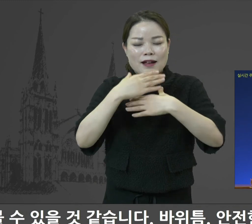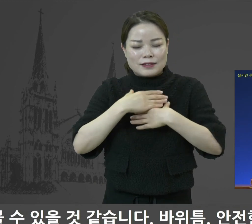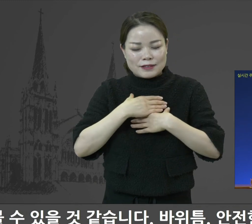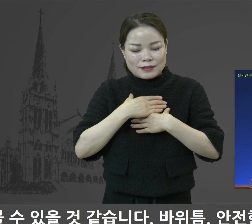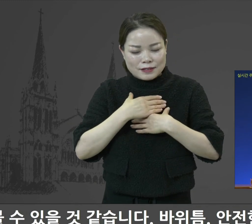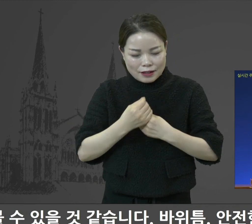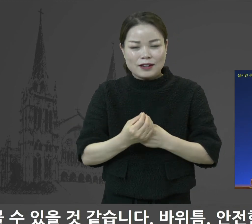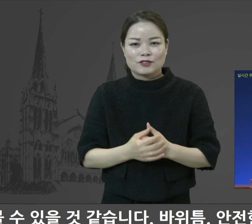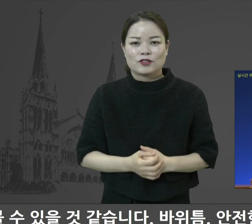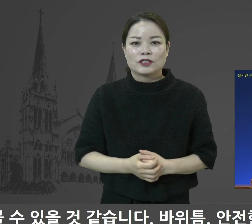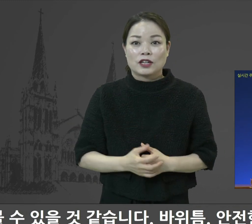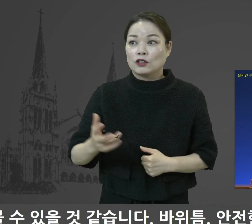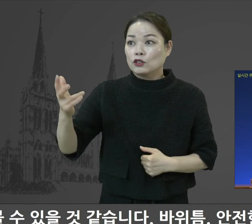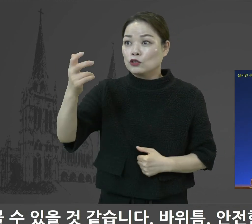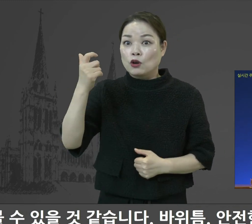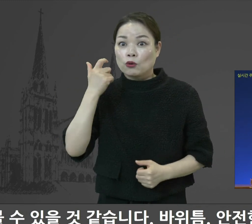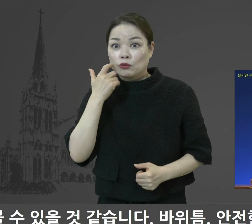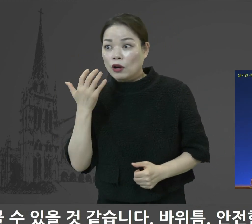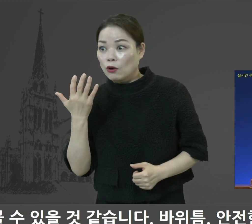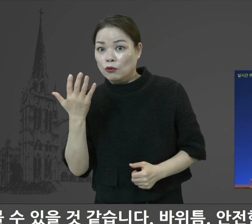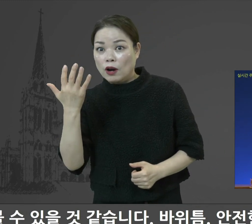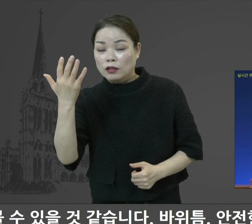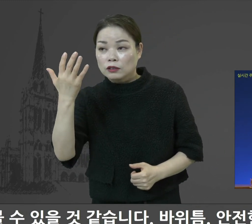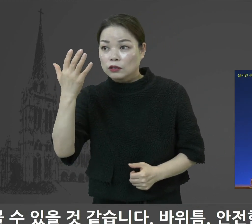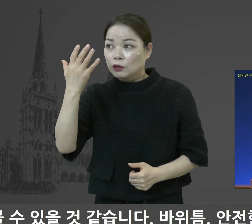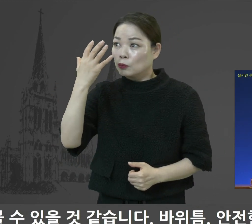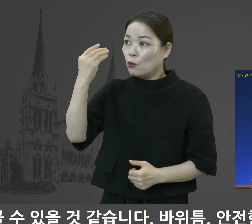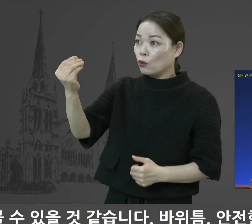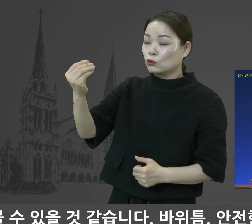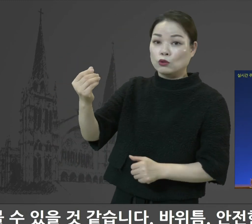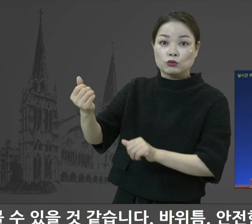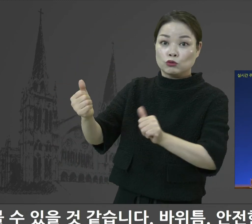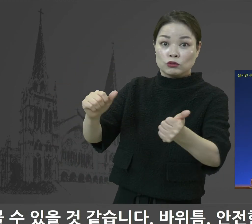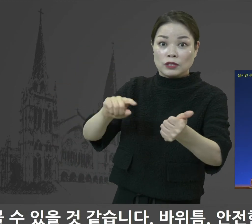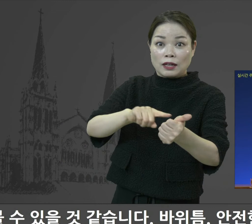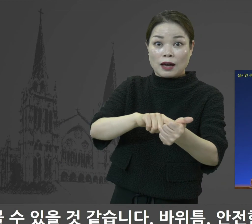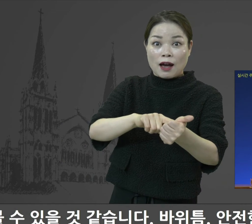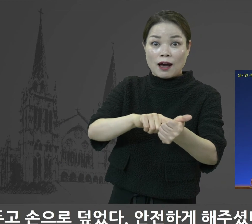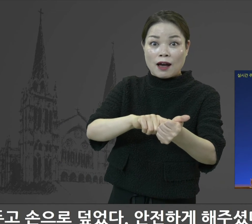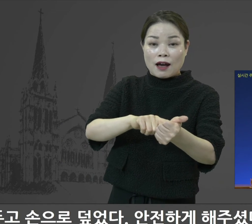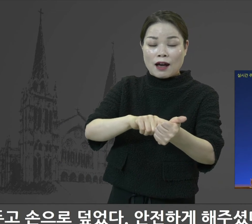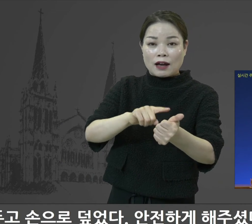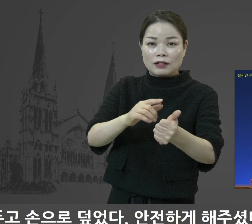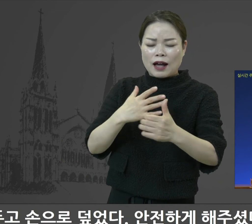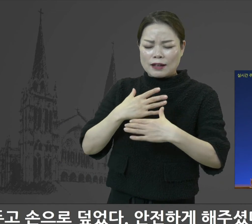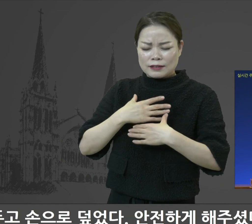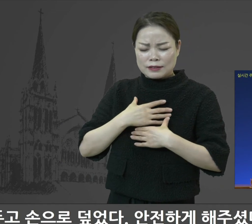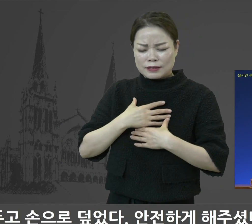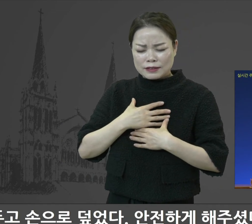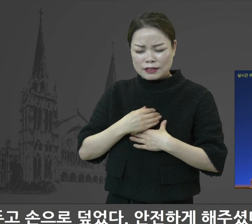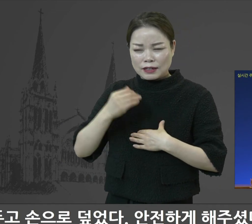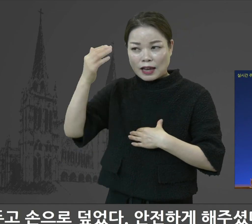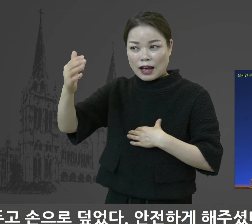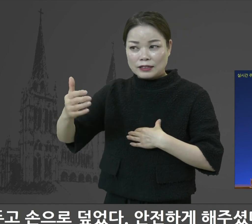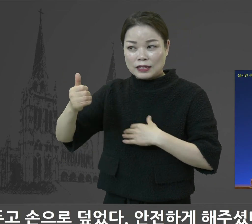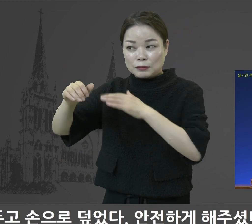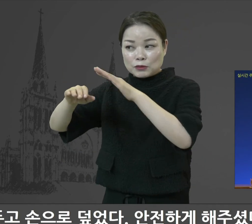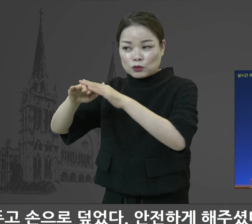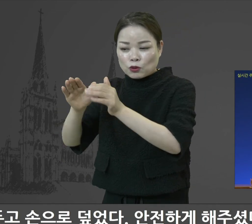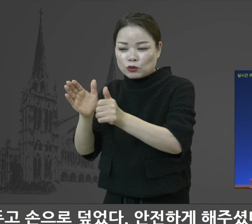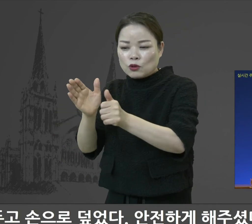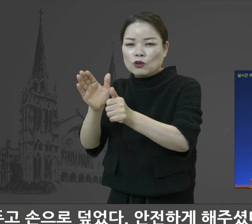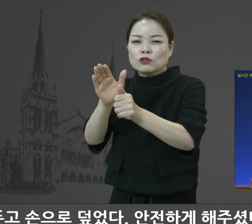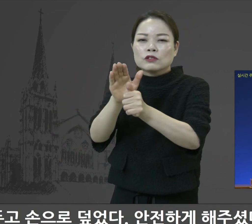해주셨다는 뜻이죠. 여호와의 영광을 보고도 죽지 않도록 안전하게 그 손으로 덮어주셨다는 겁니다. 그